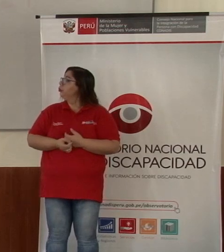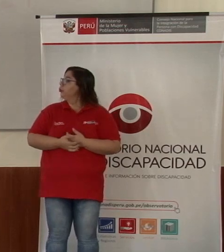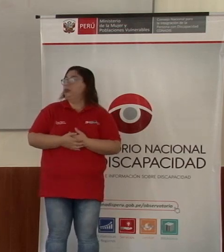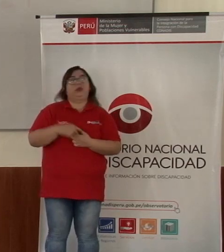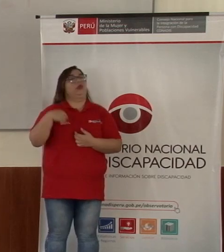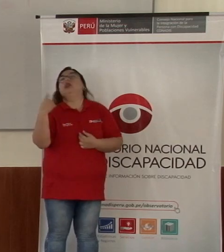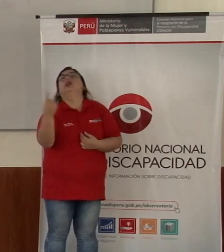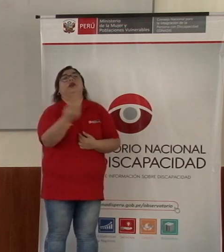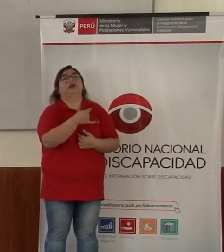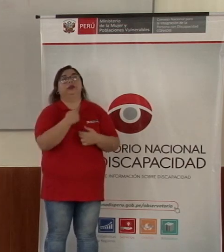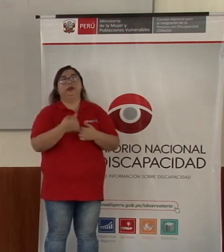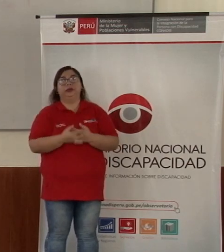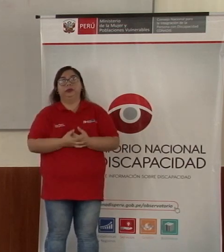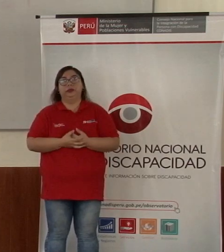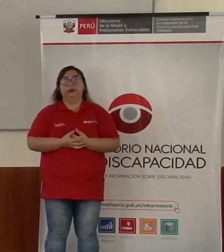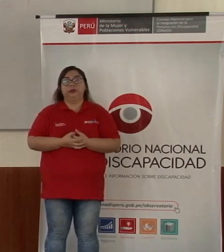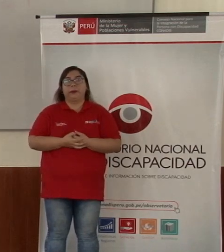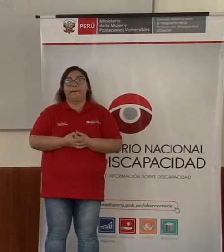Todos.